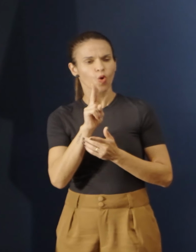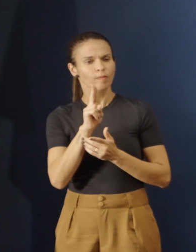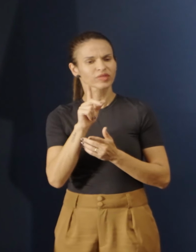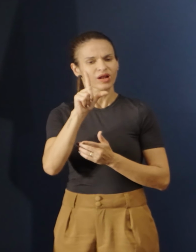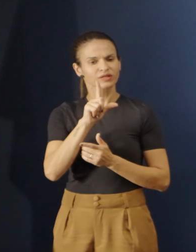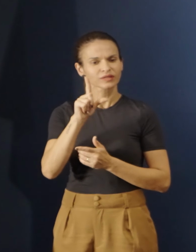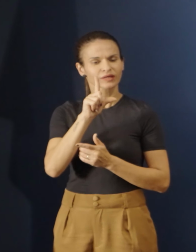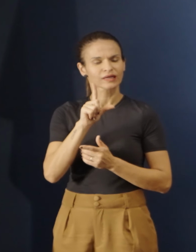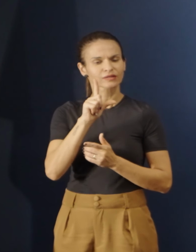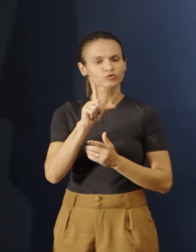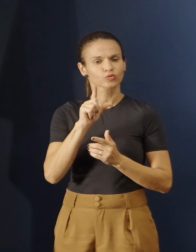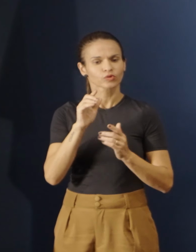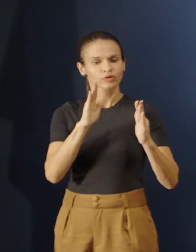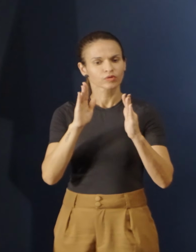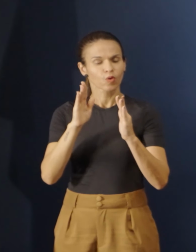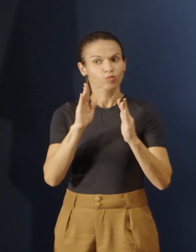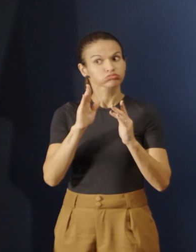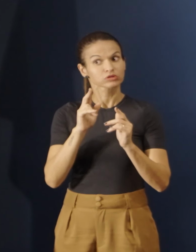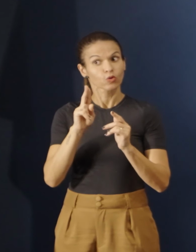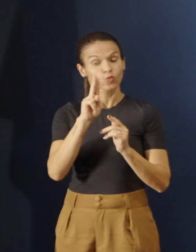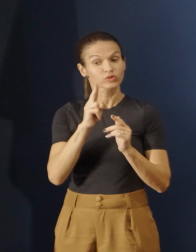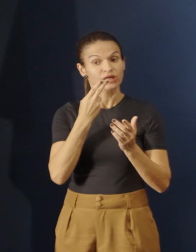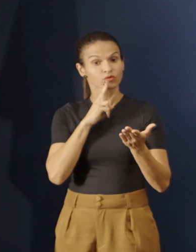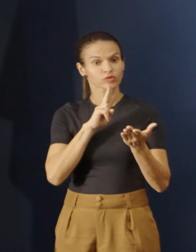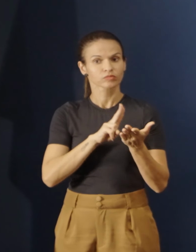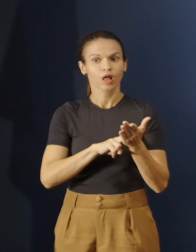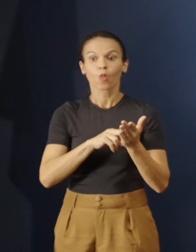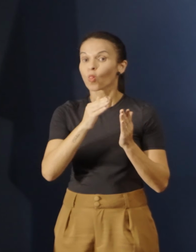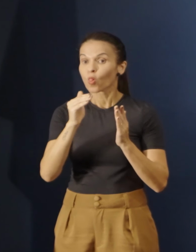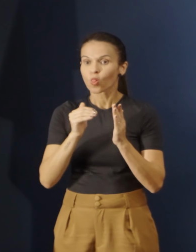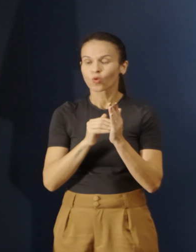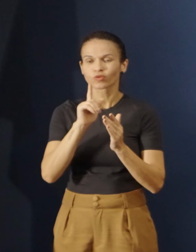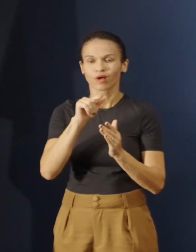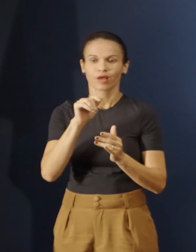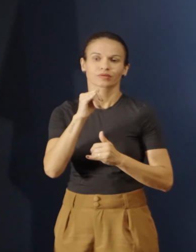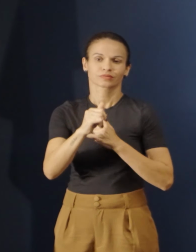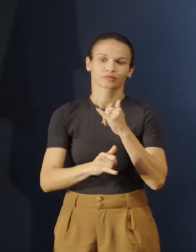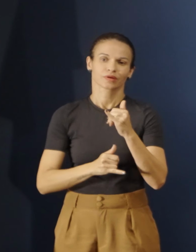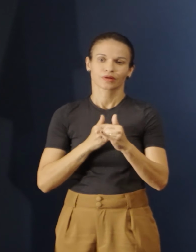alguém que tenha usado o correspondência. Não vejo. É tudo internet.